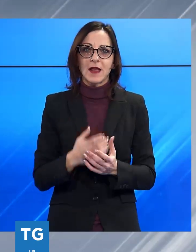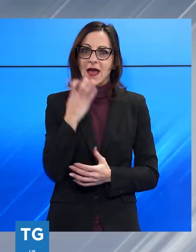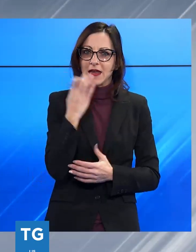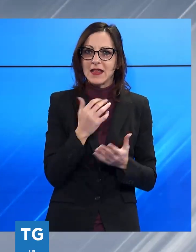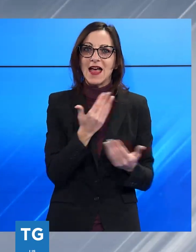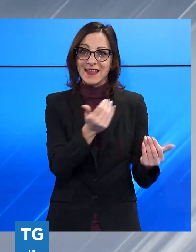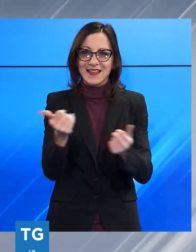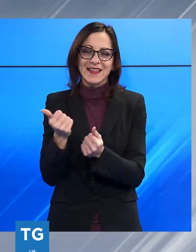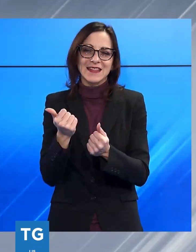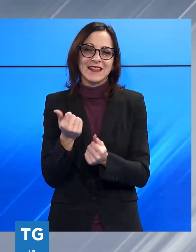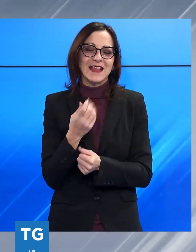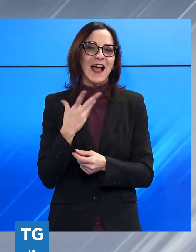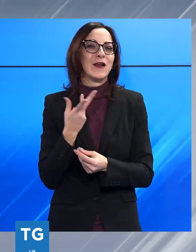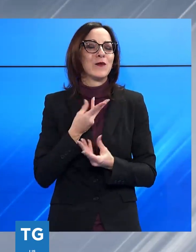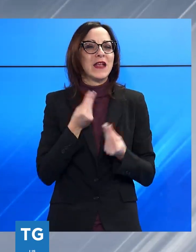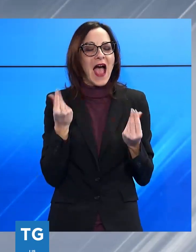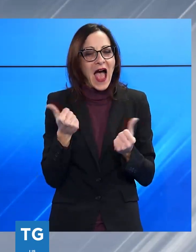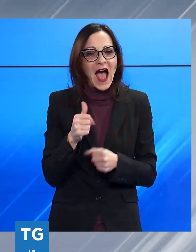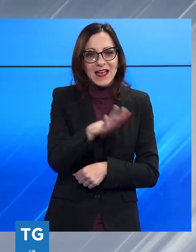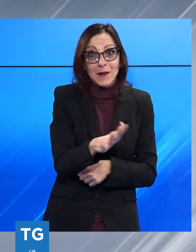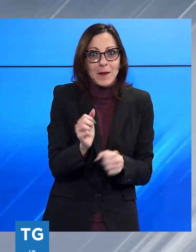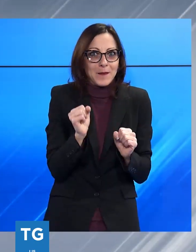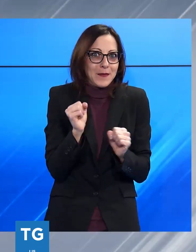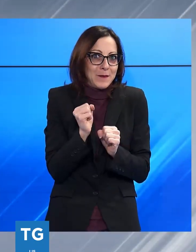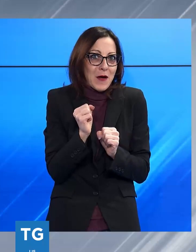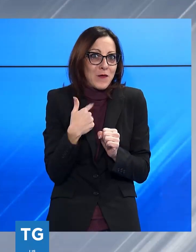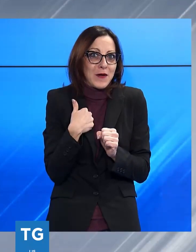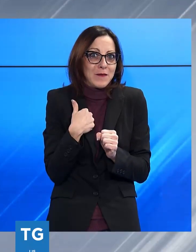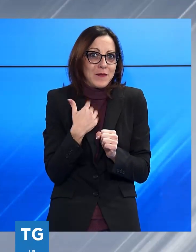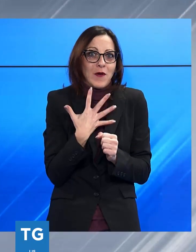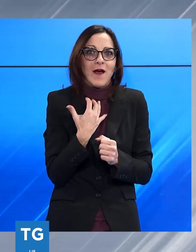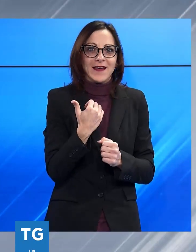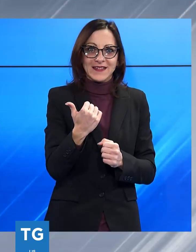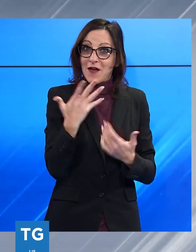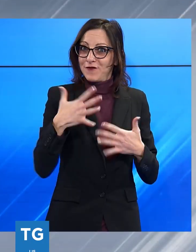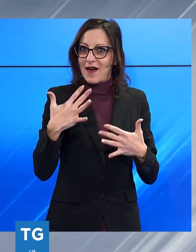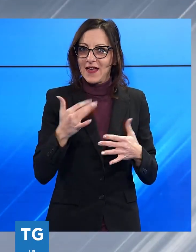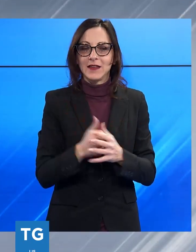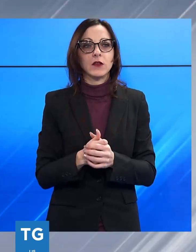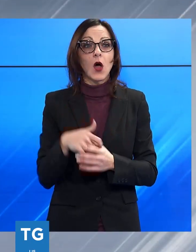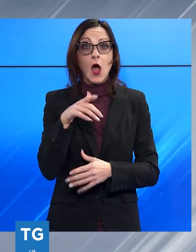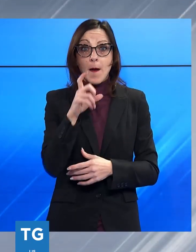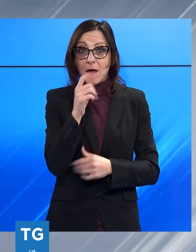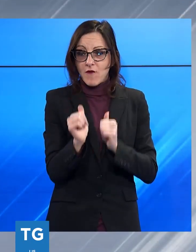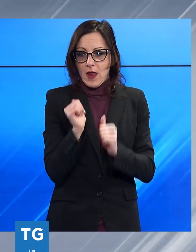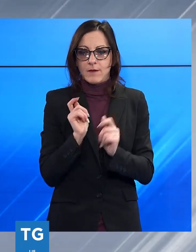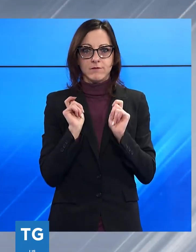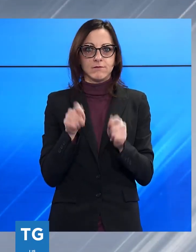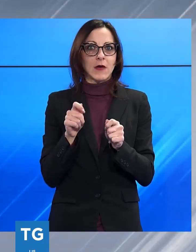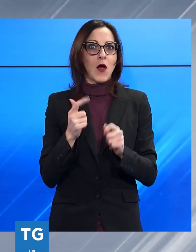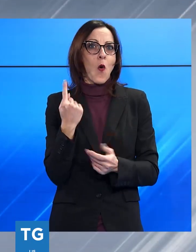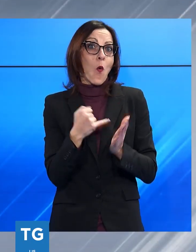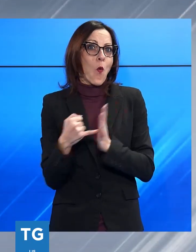affettuosi che hanno saputo conquistare anche i bambini più impauriti la Befana prima di ripartire ha consegnato un ultimo speciale dono